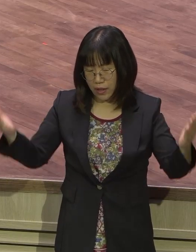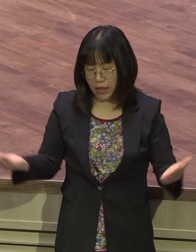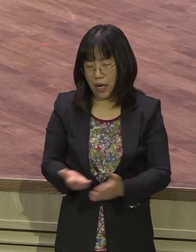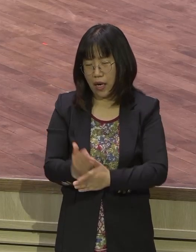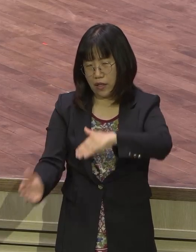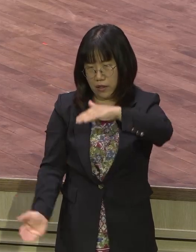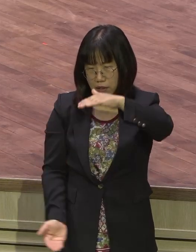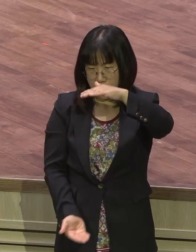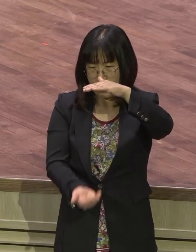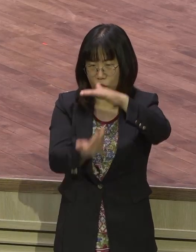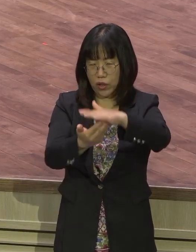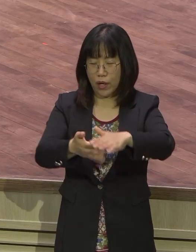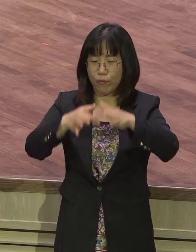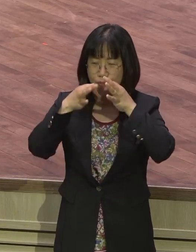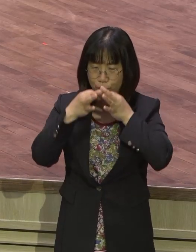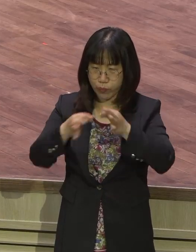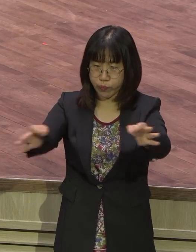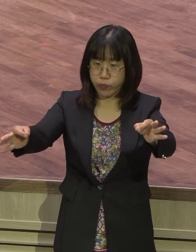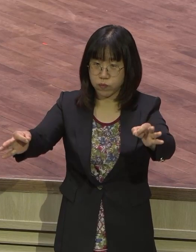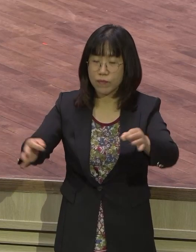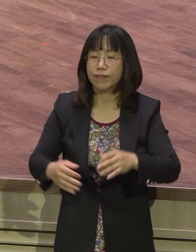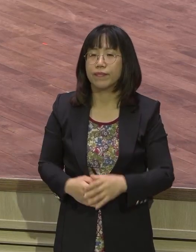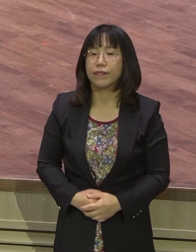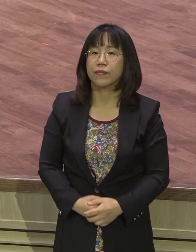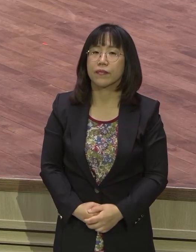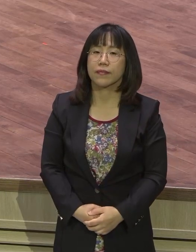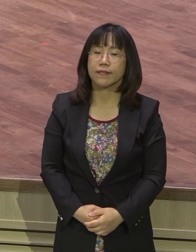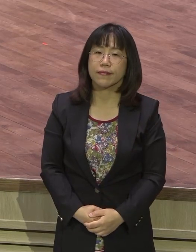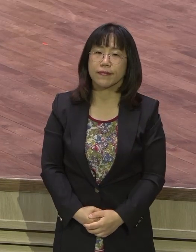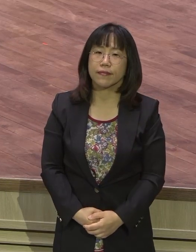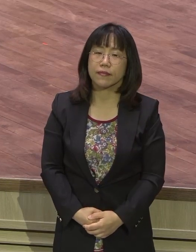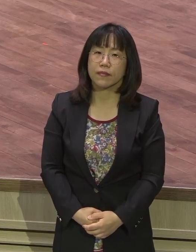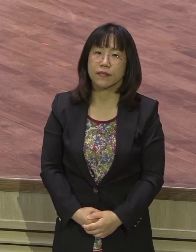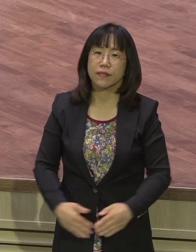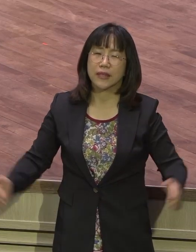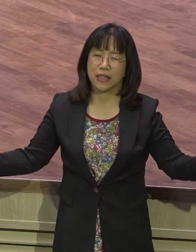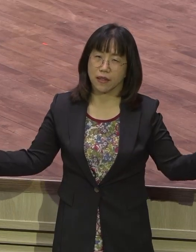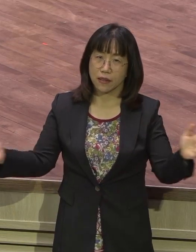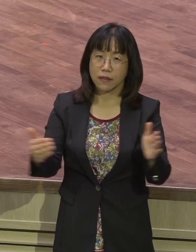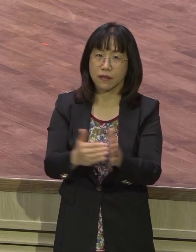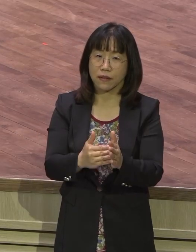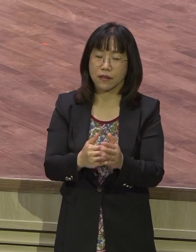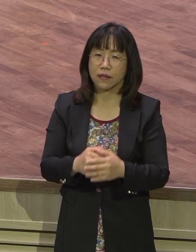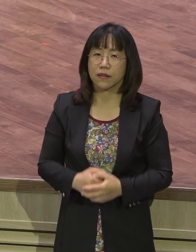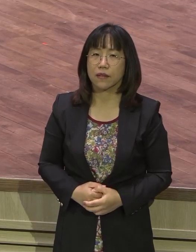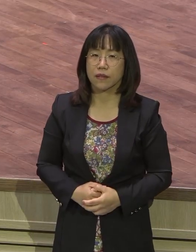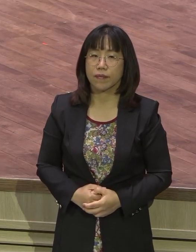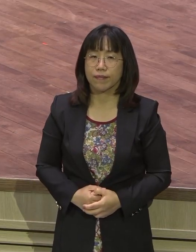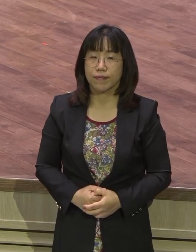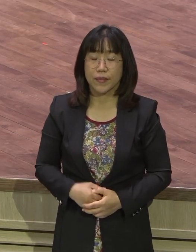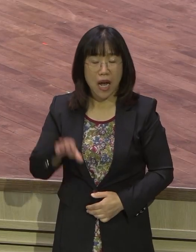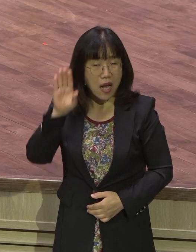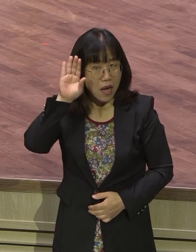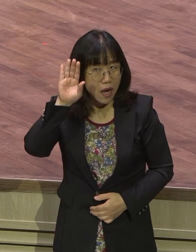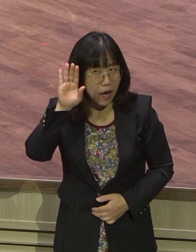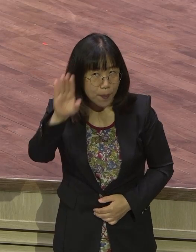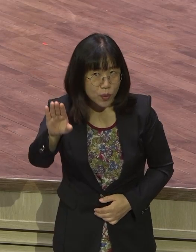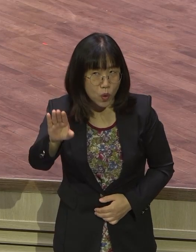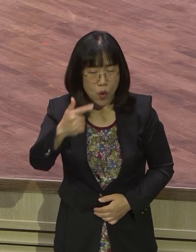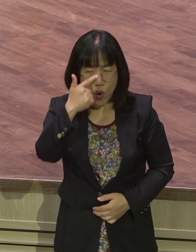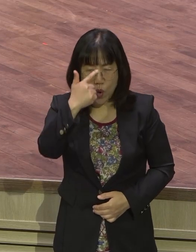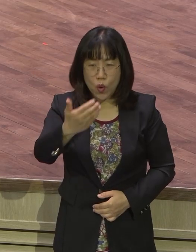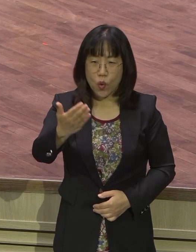끝내버렸다 끝내버렸다 인생문제 끝났다 더 이상 과거의 털에